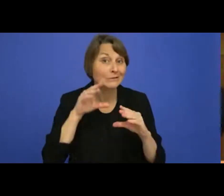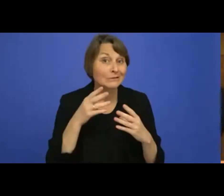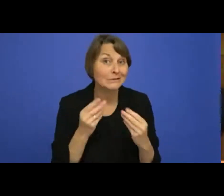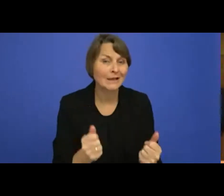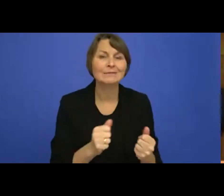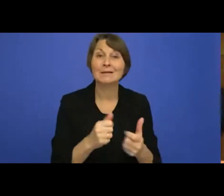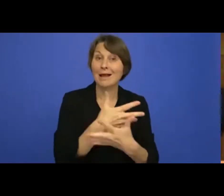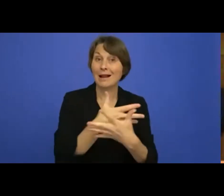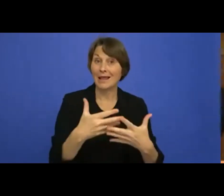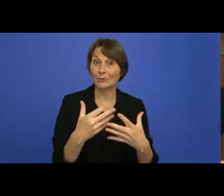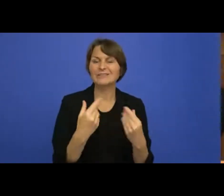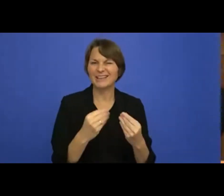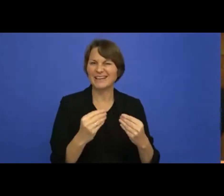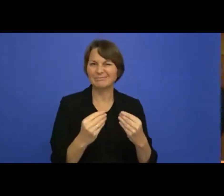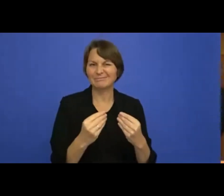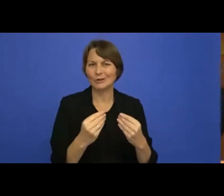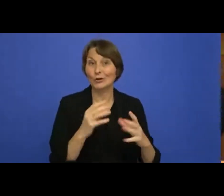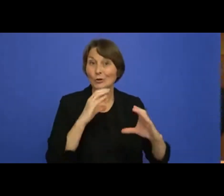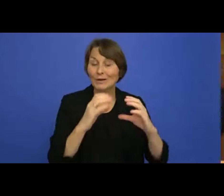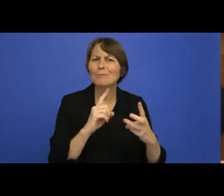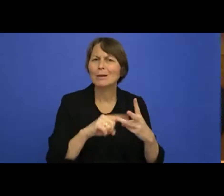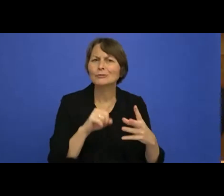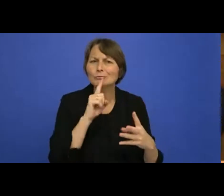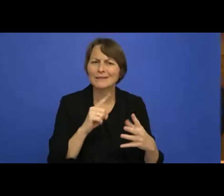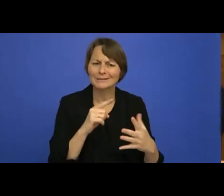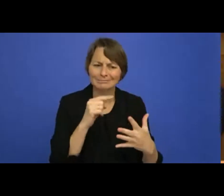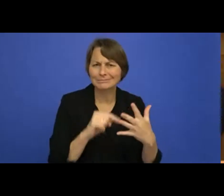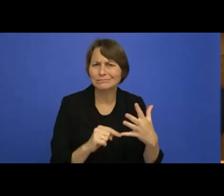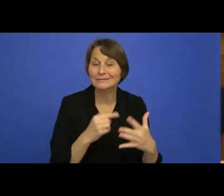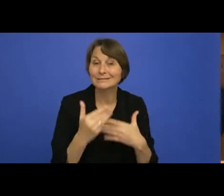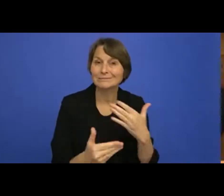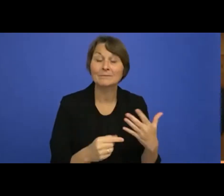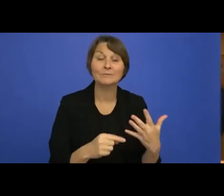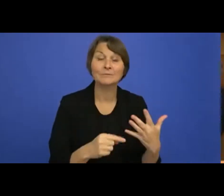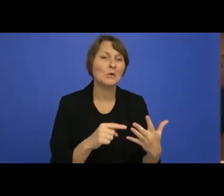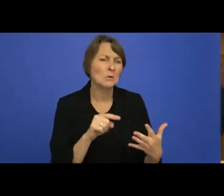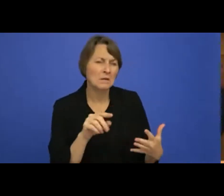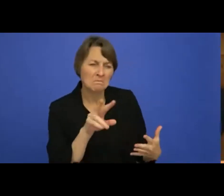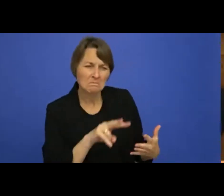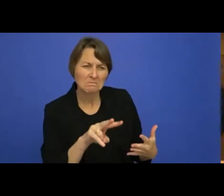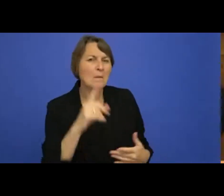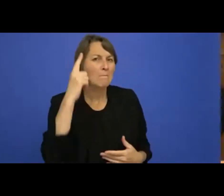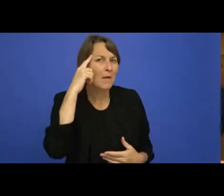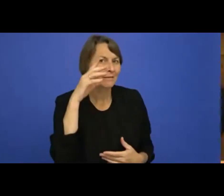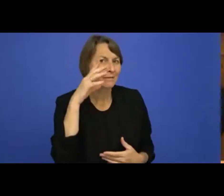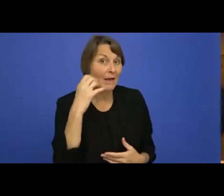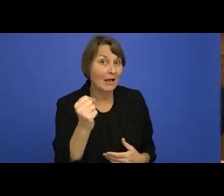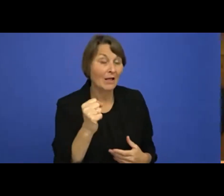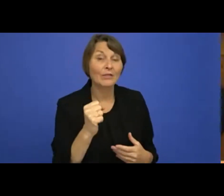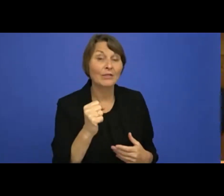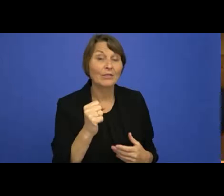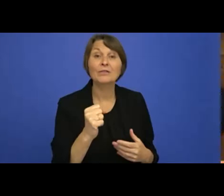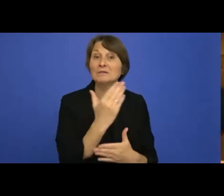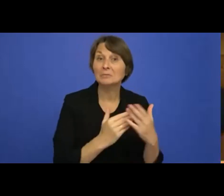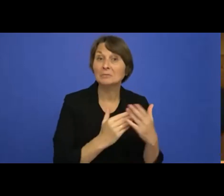capacité de connaissance, langage, communication, développement physique. Et ça permet de voir quels sont les problèmes,